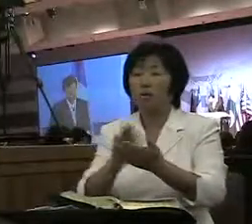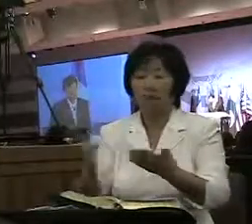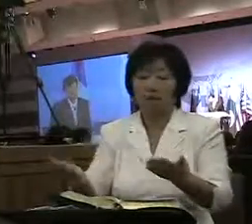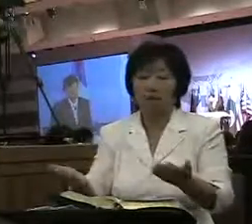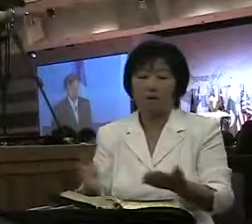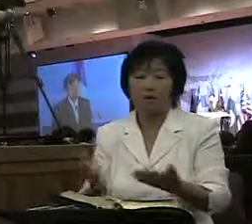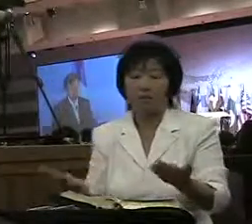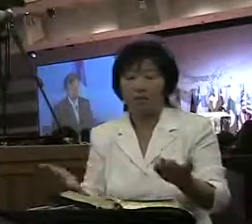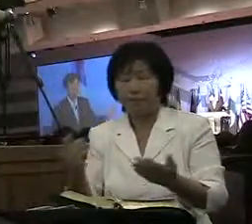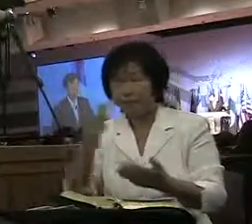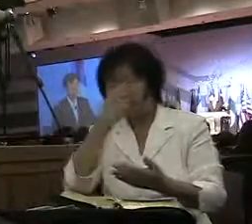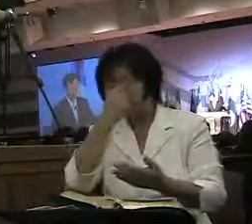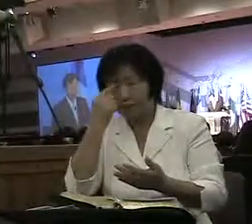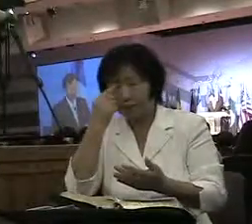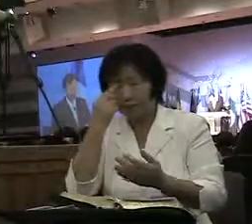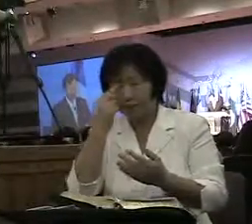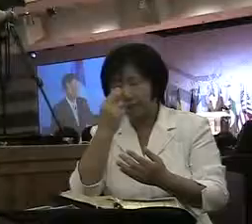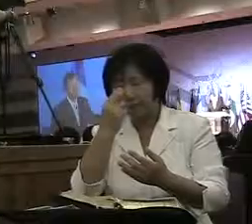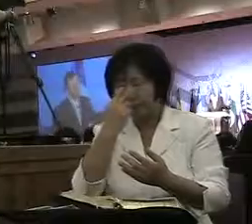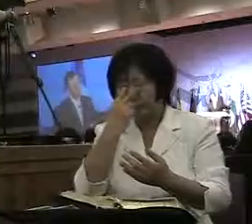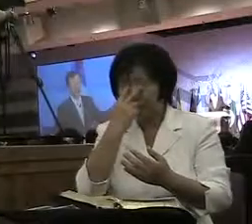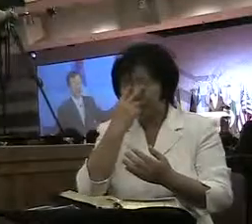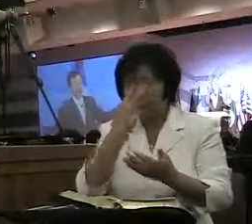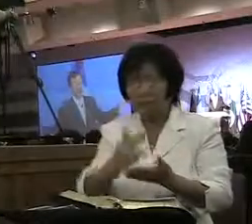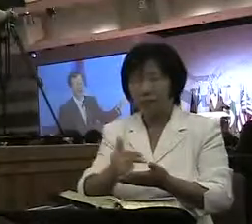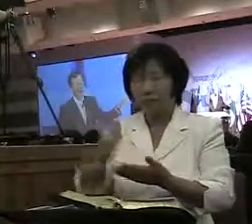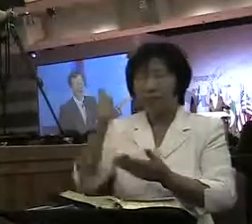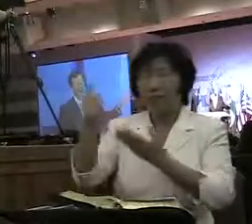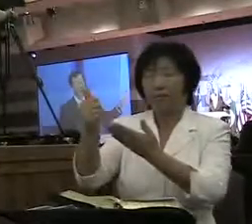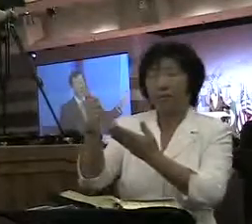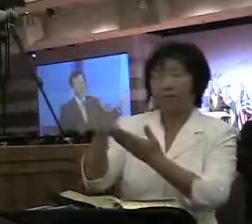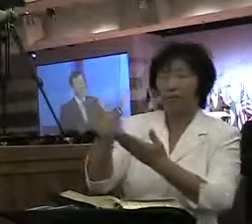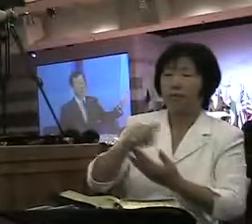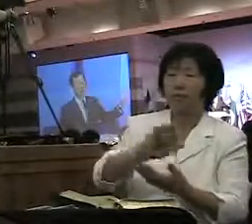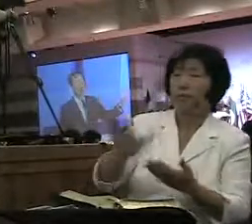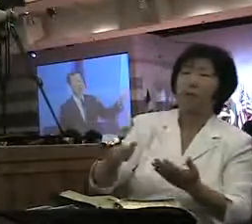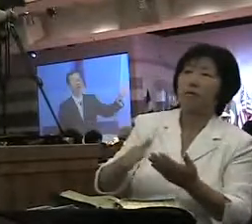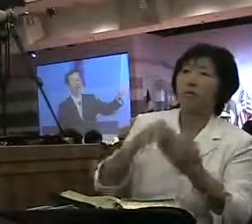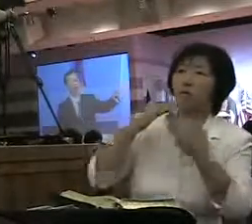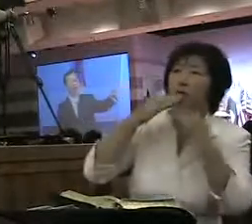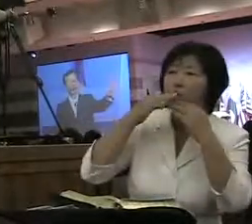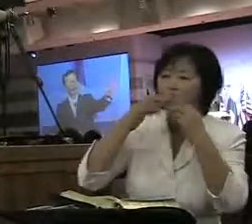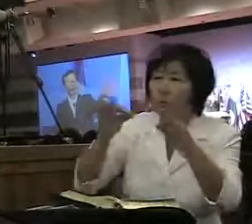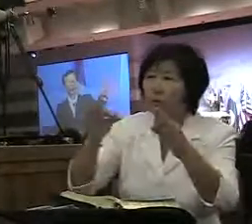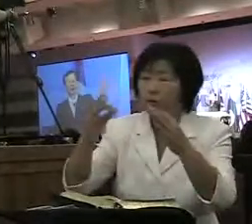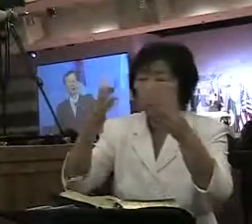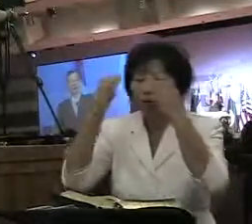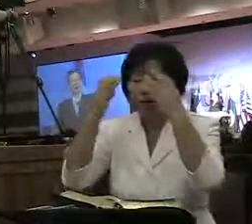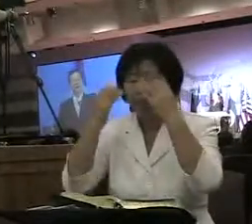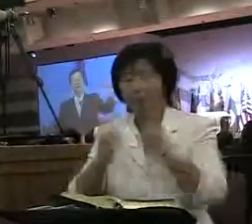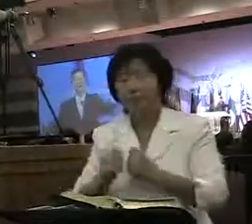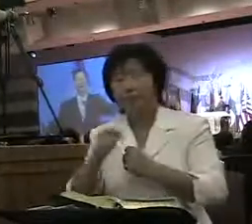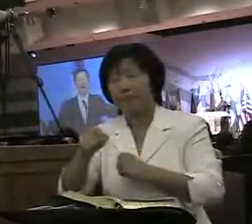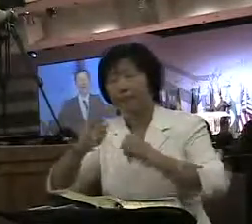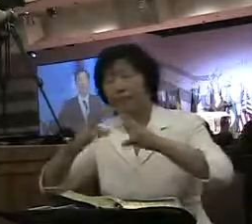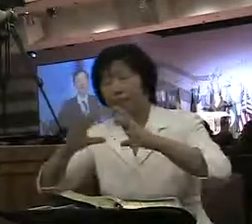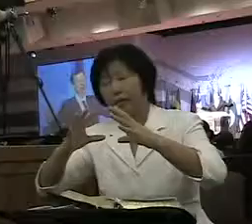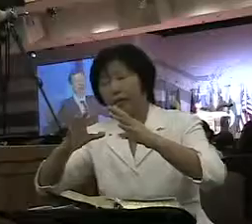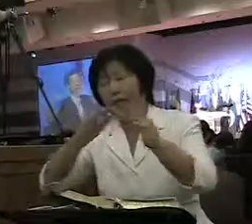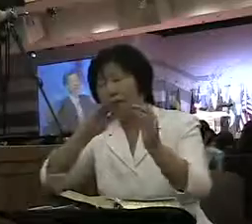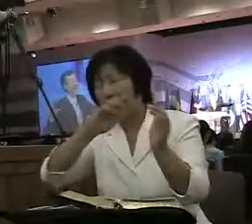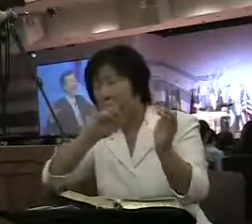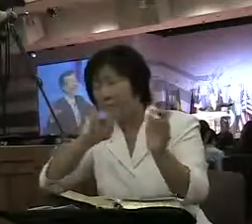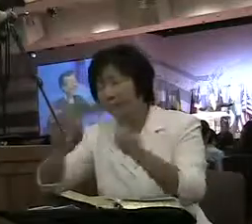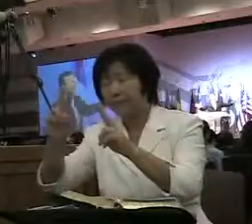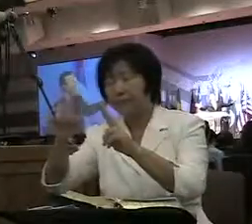시간에 눈을 감고 주님께서 우리를 부르시고 계시는데 이 세상을 향해